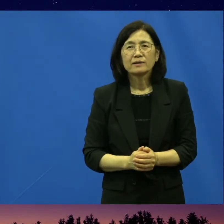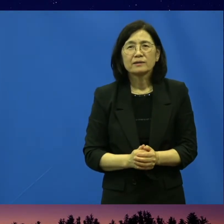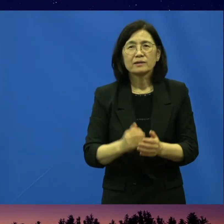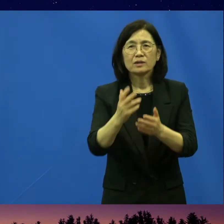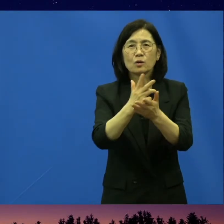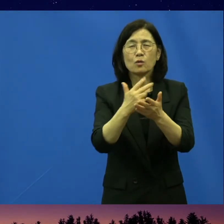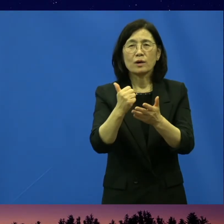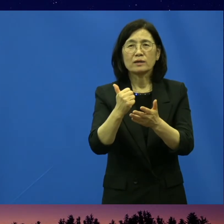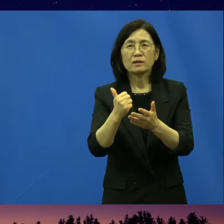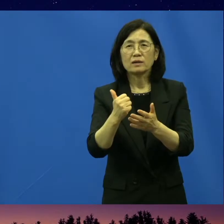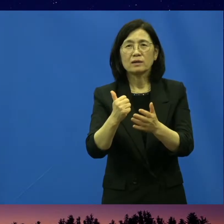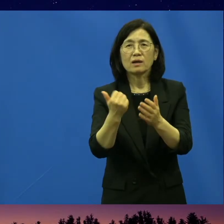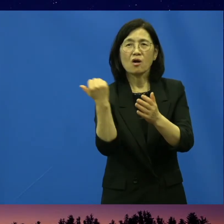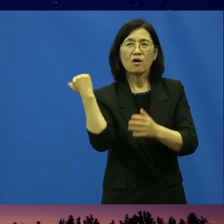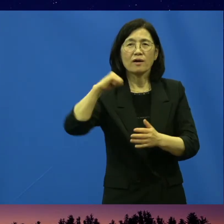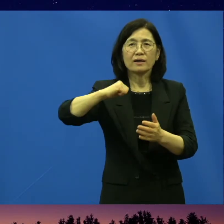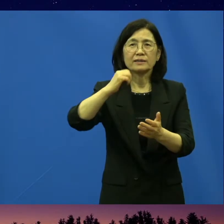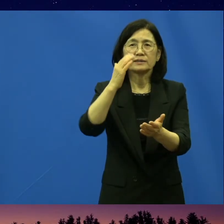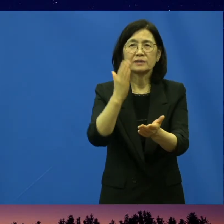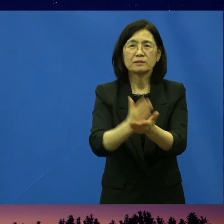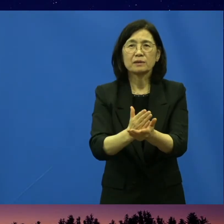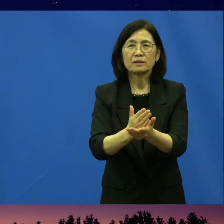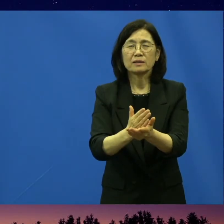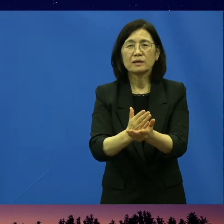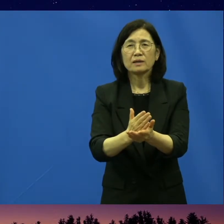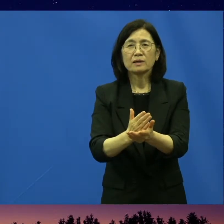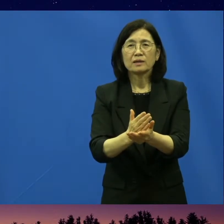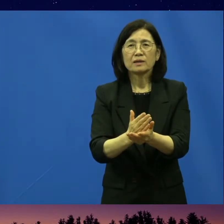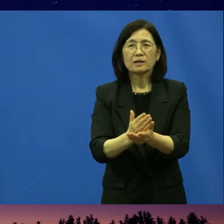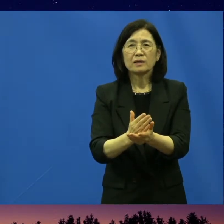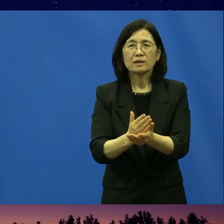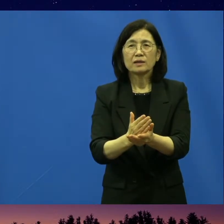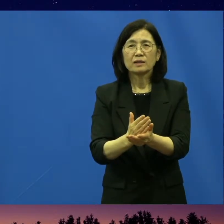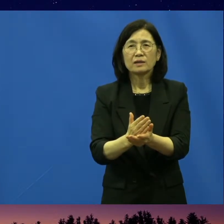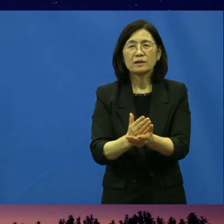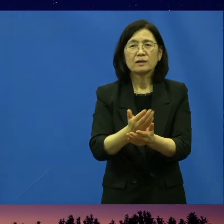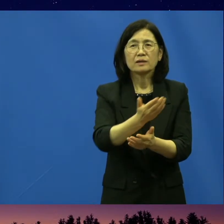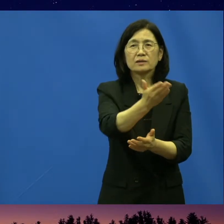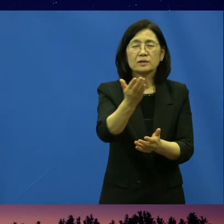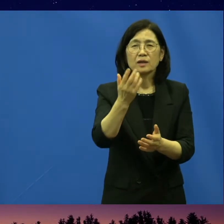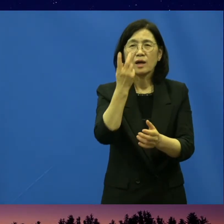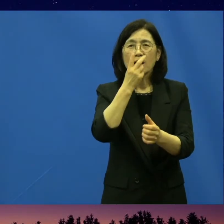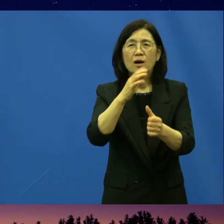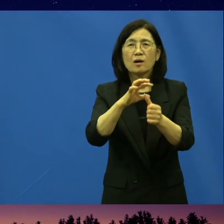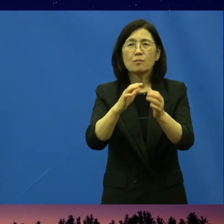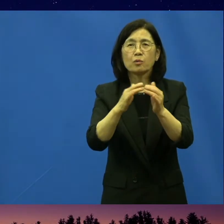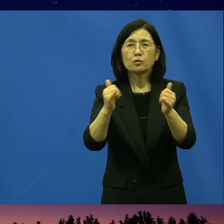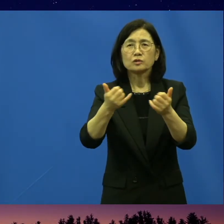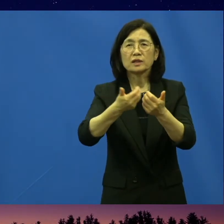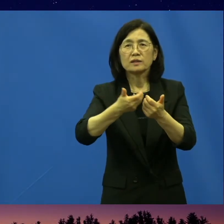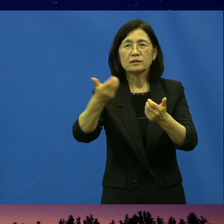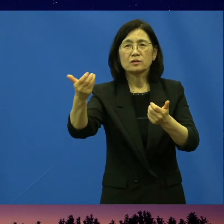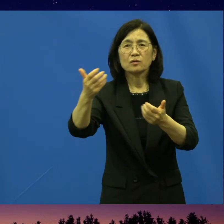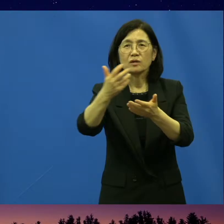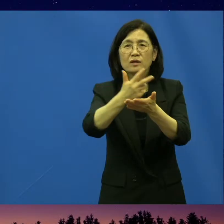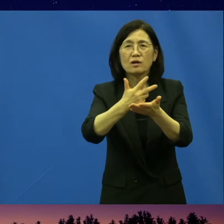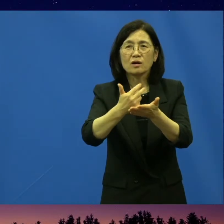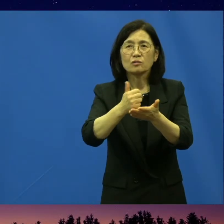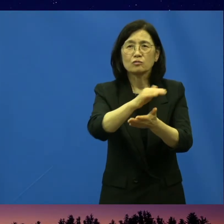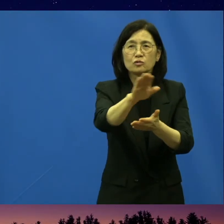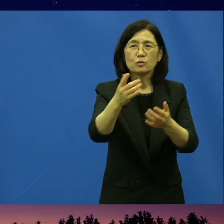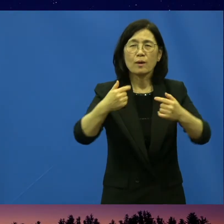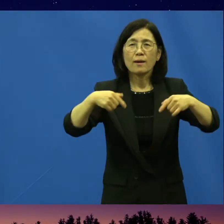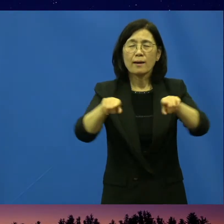백성을 두려워하지 말라. 그들은 우리의 먹이라. 그들의 보호자라. 그들에서 떠났고 여호와는 우리와